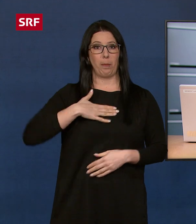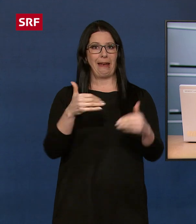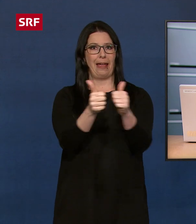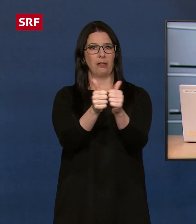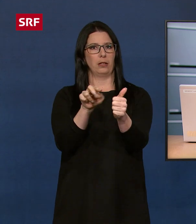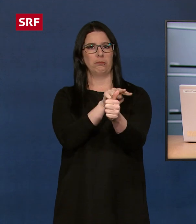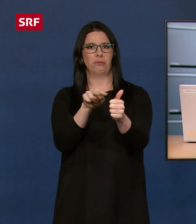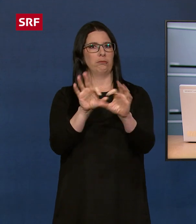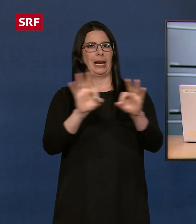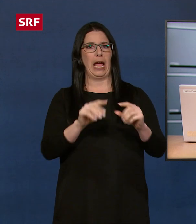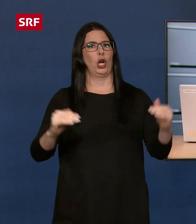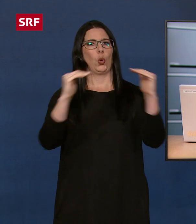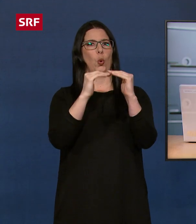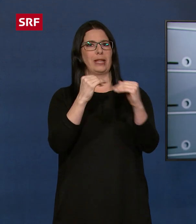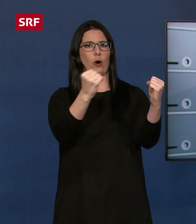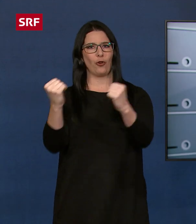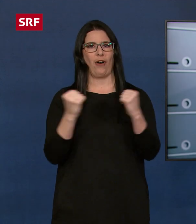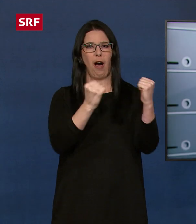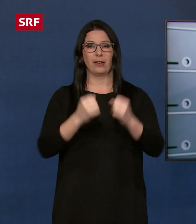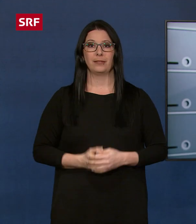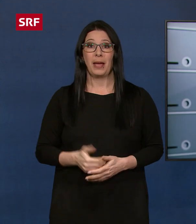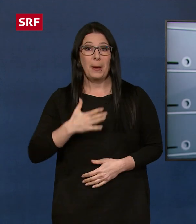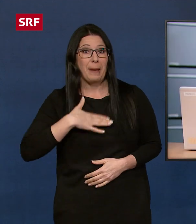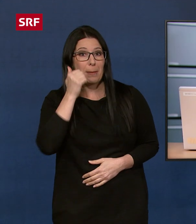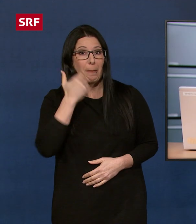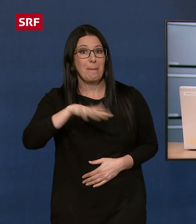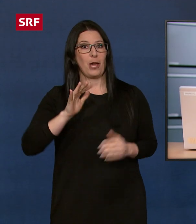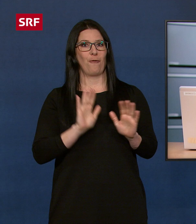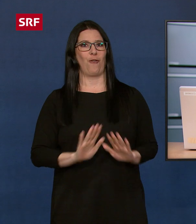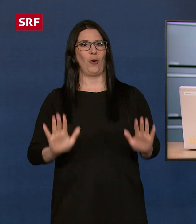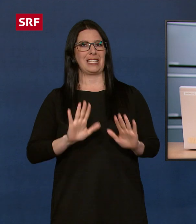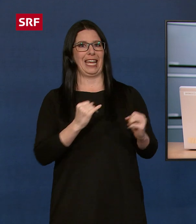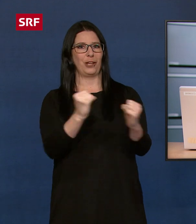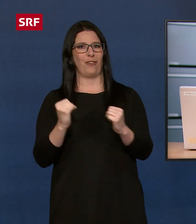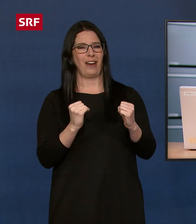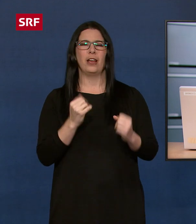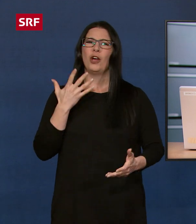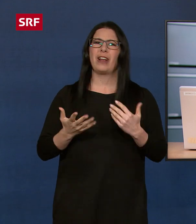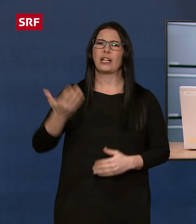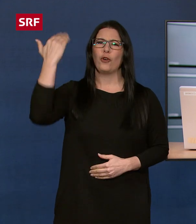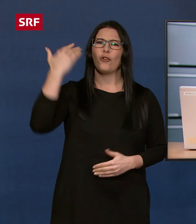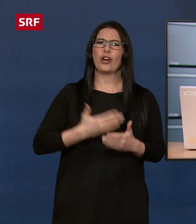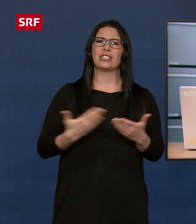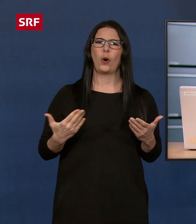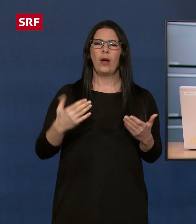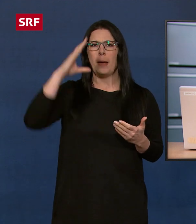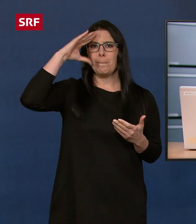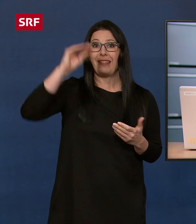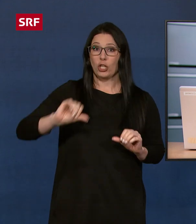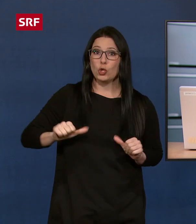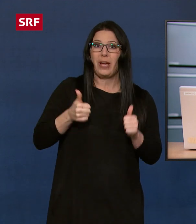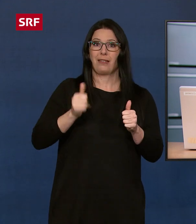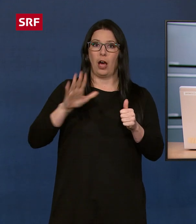Eltern fahren eigentlich gleich gut im Auto. Meine Mutter fährt vorsichtiger. Wahrscheinlich war es früher so, dass die Männer zuerst